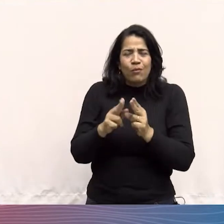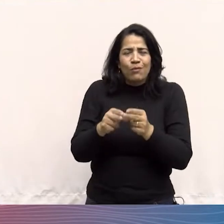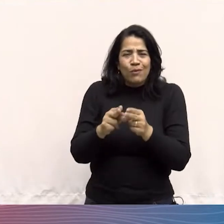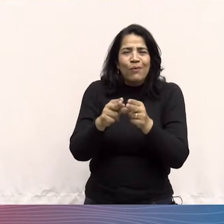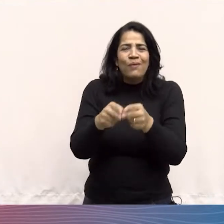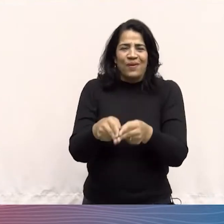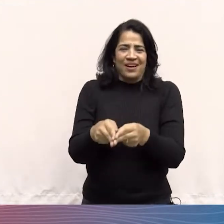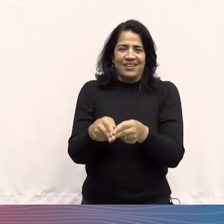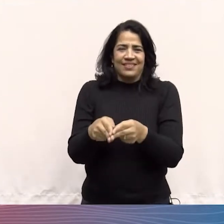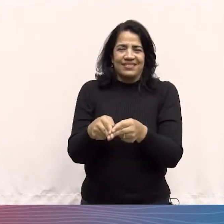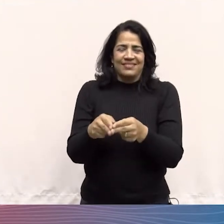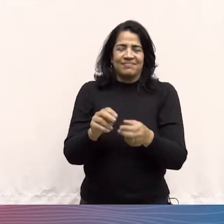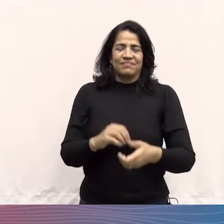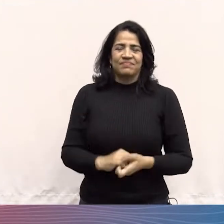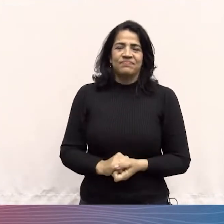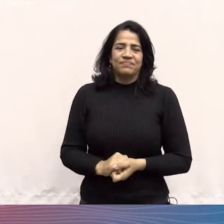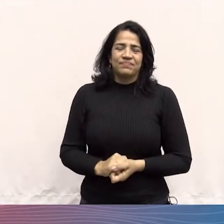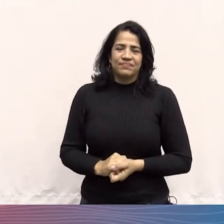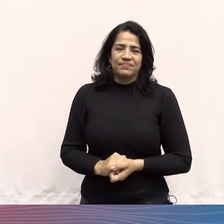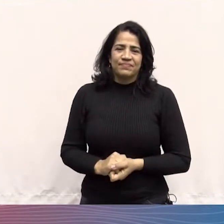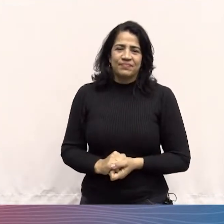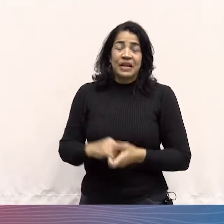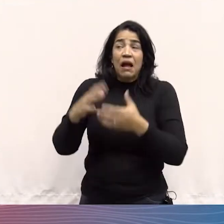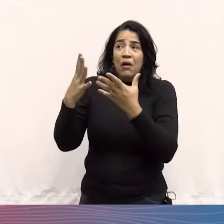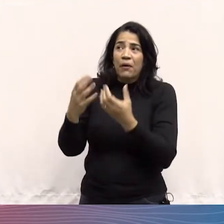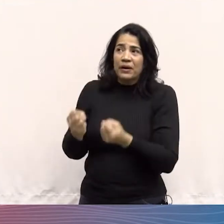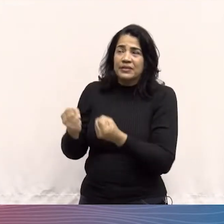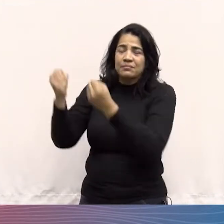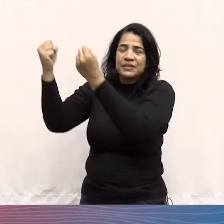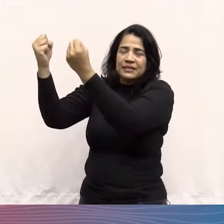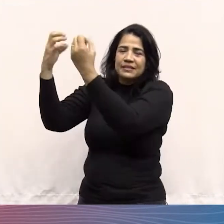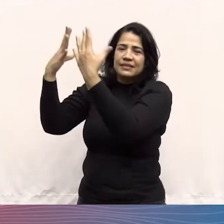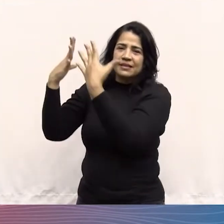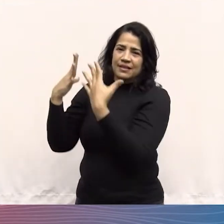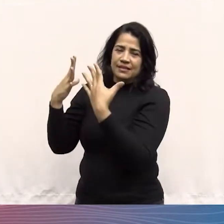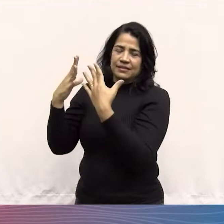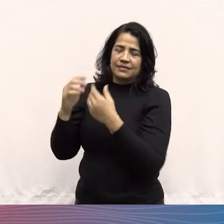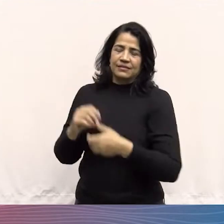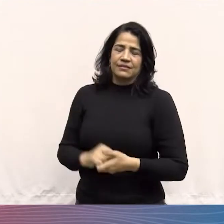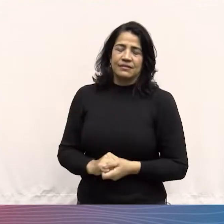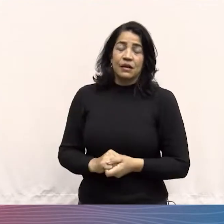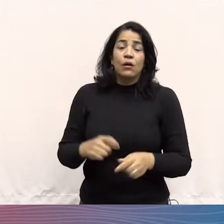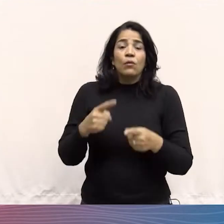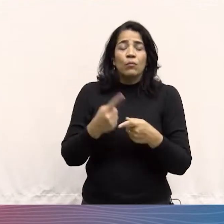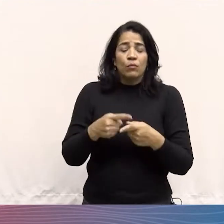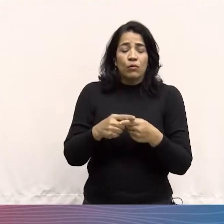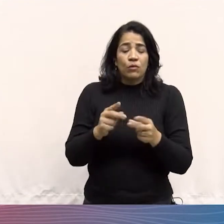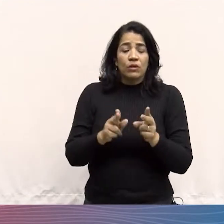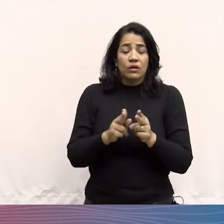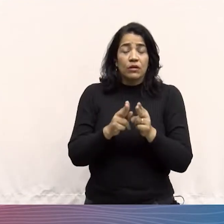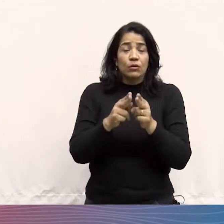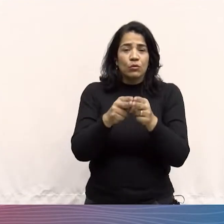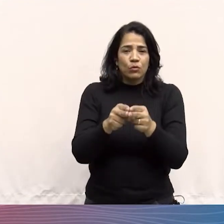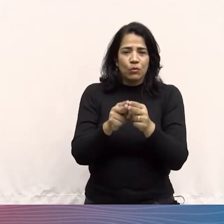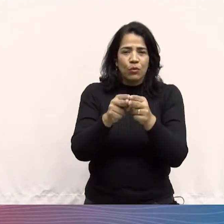Ó Senhor Jesus. Então Noé, em obediência à palavra de Deus, construiu uma